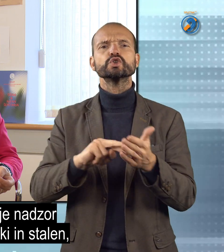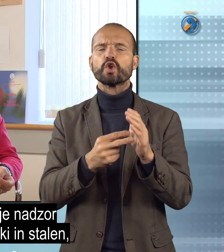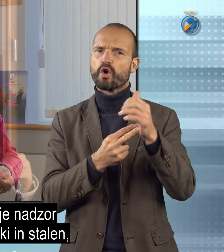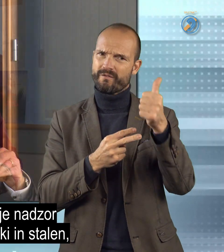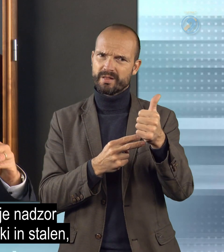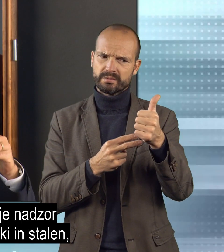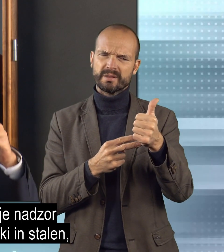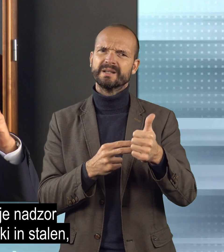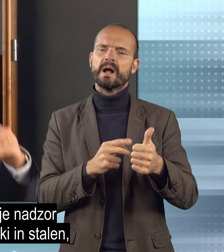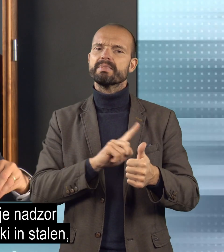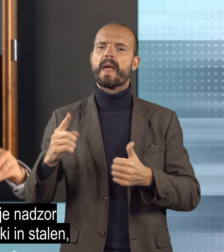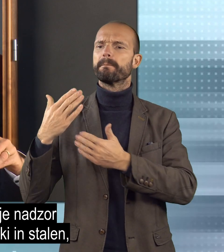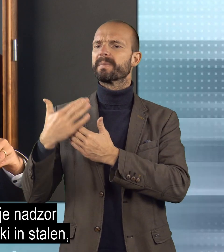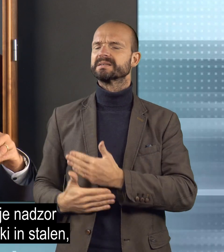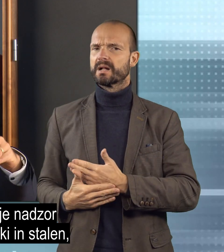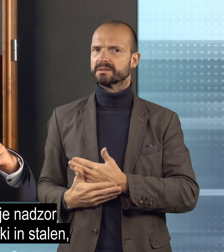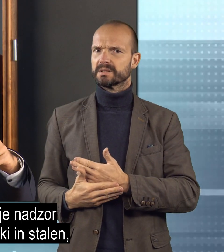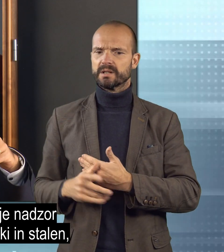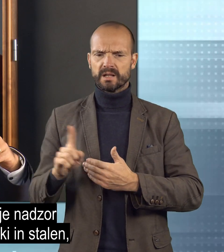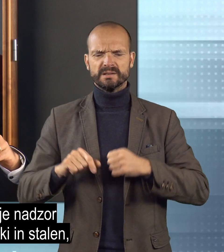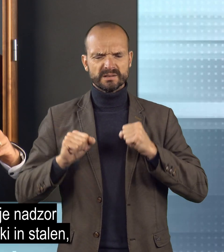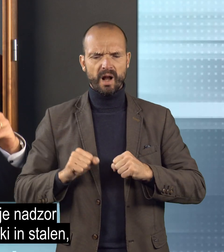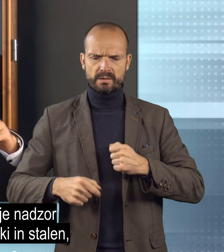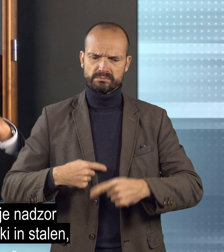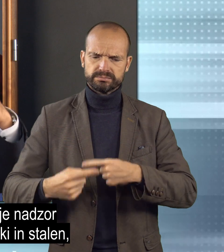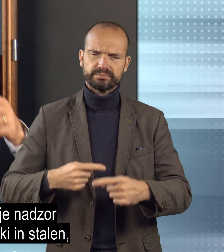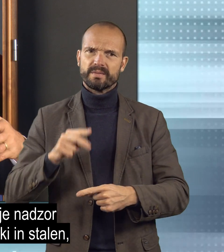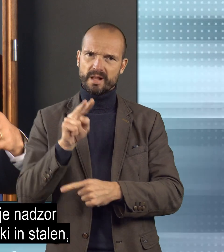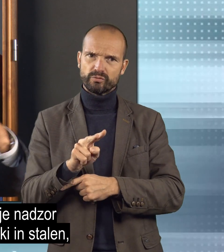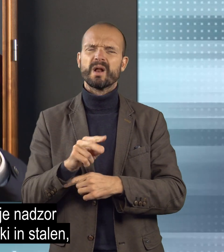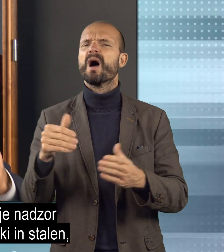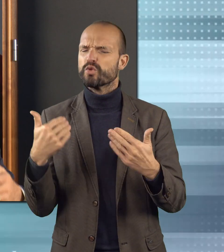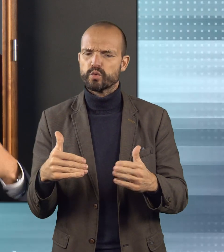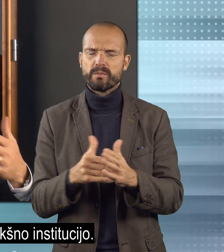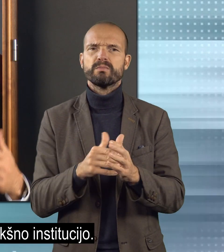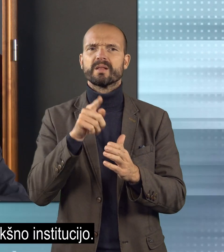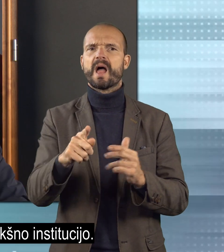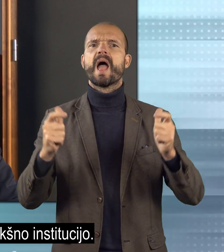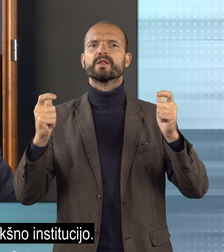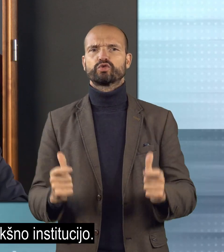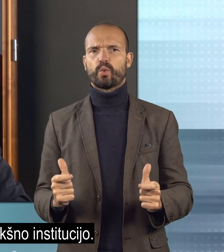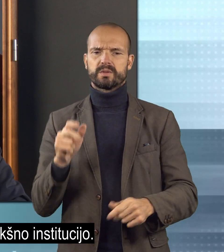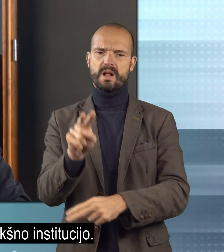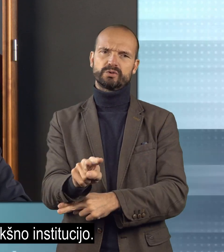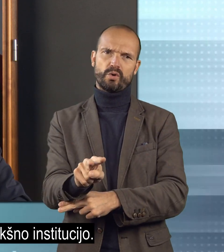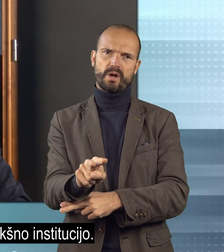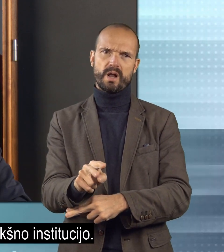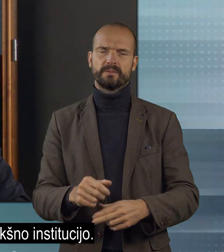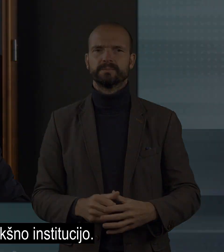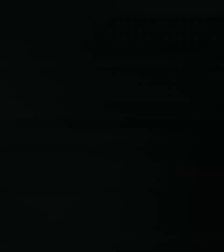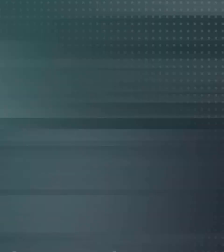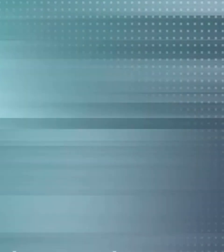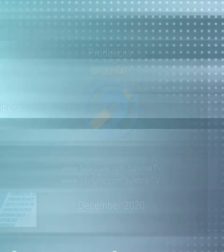monitoring strokoven, nepristranski in pa konstanten, potrebujemo takšno inštitucijo.